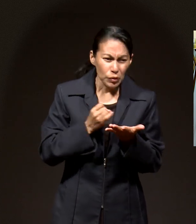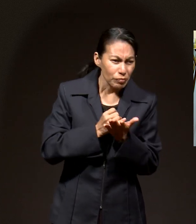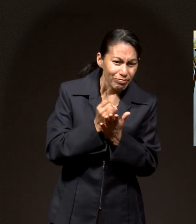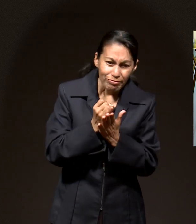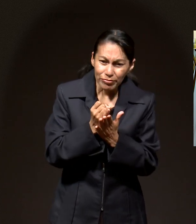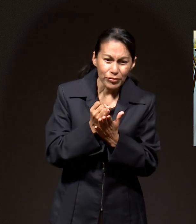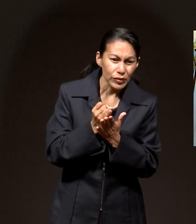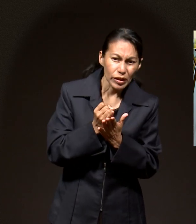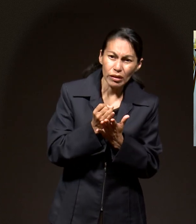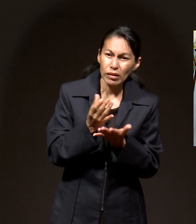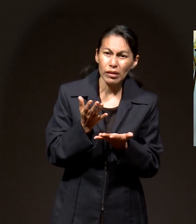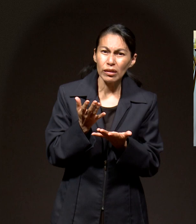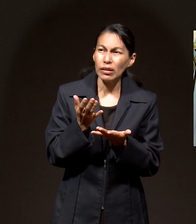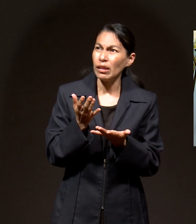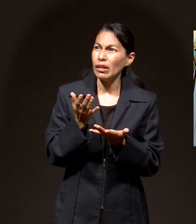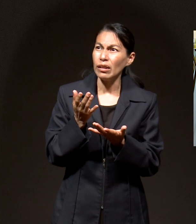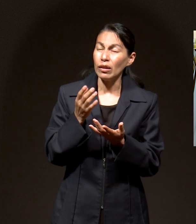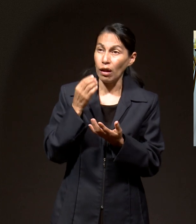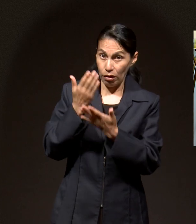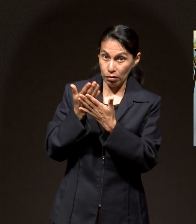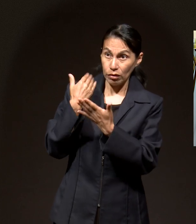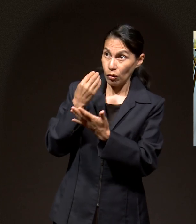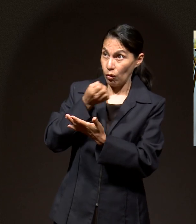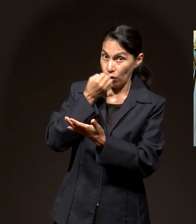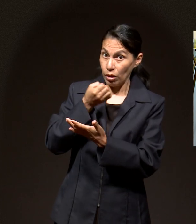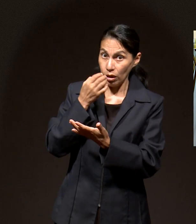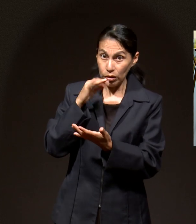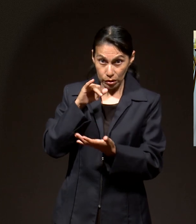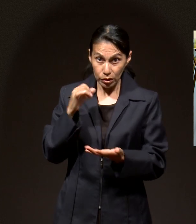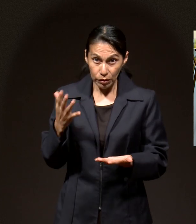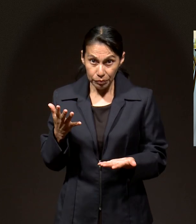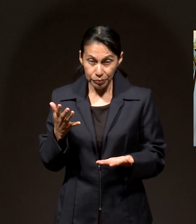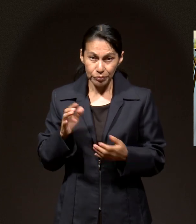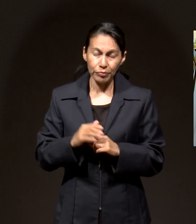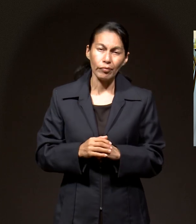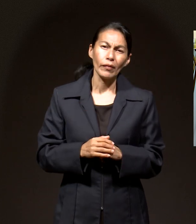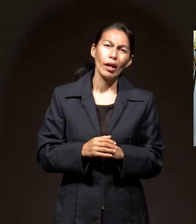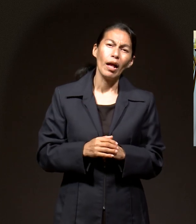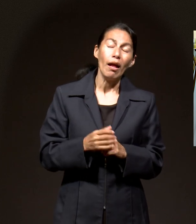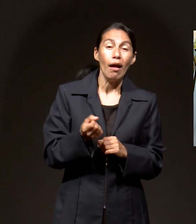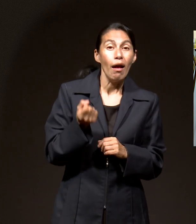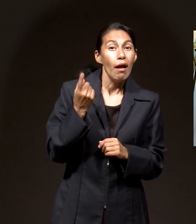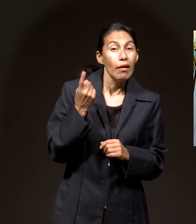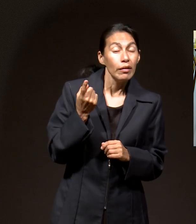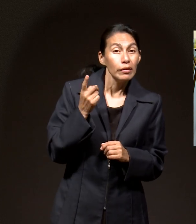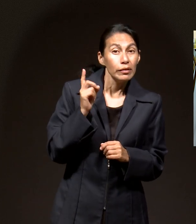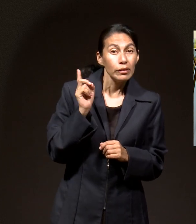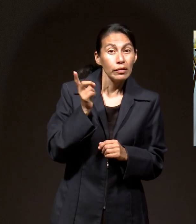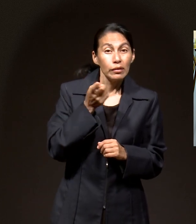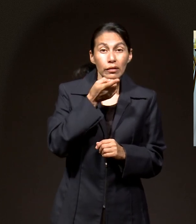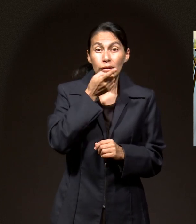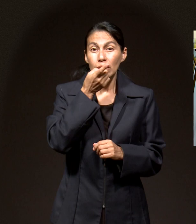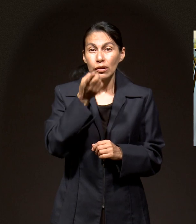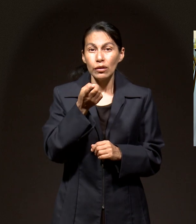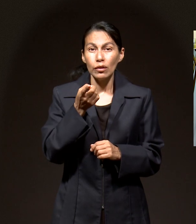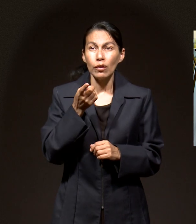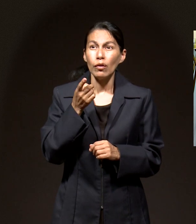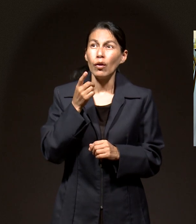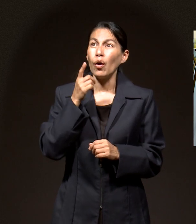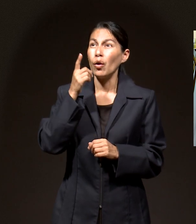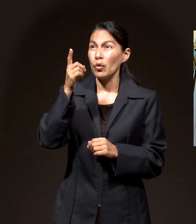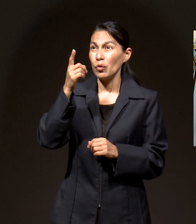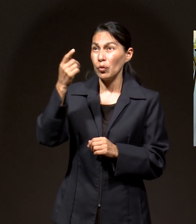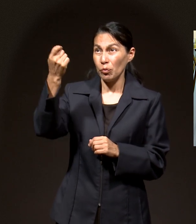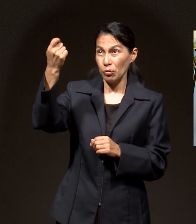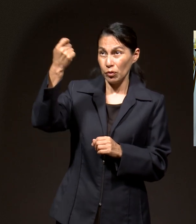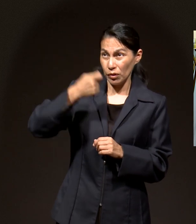dijo: si tú no me bendices, no te dejaré. Ese fue Jacob.